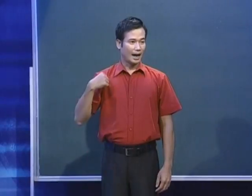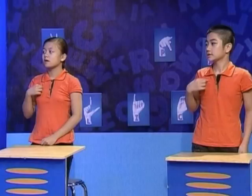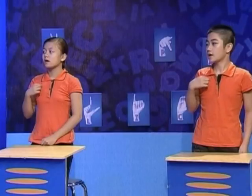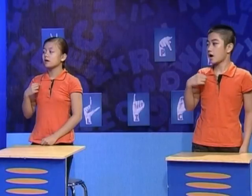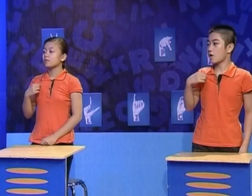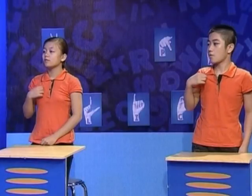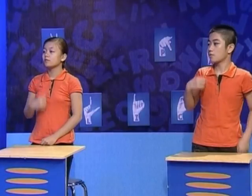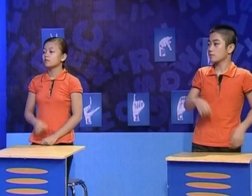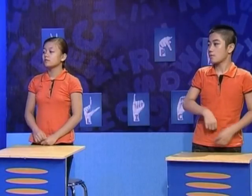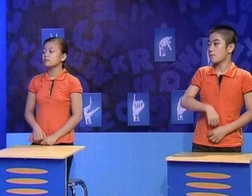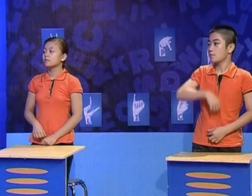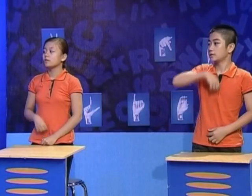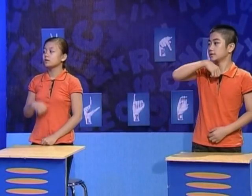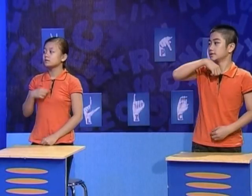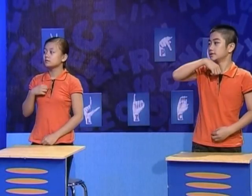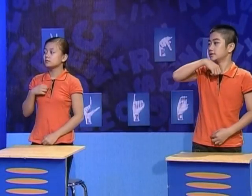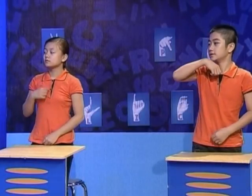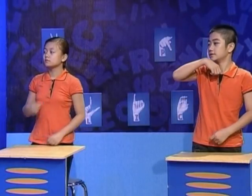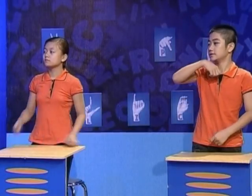cổ. Đây là ký hiệu áo khoác đấy.